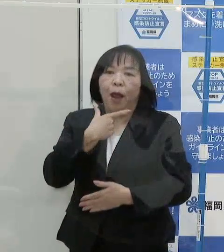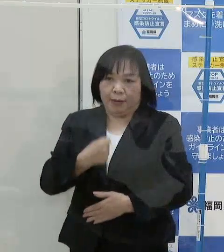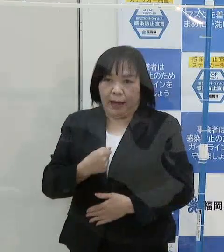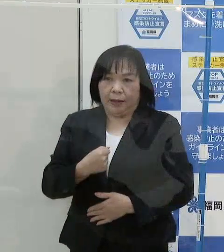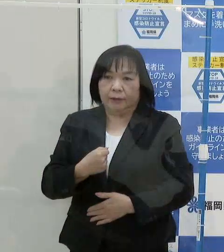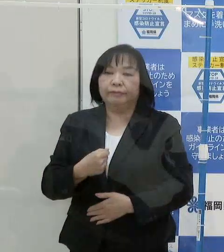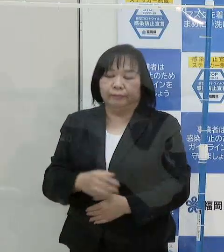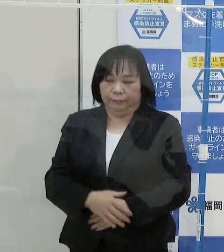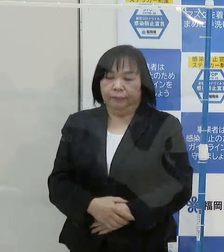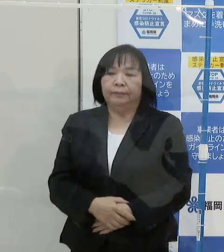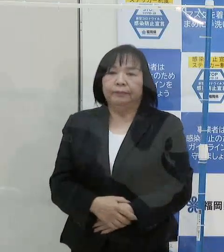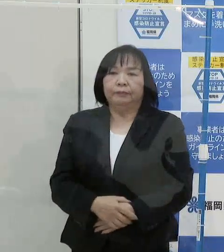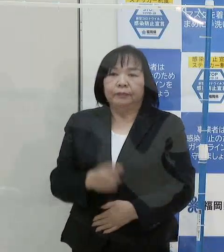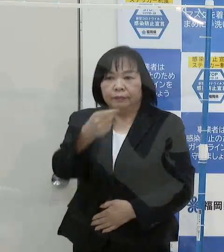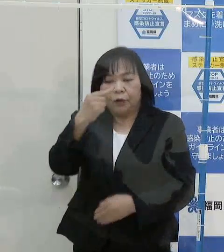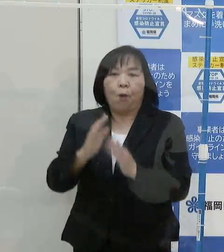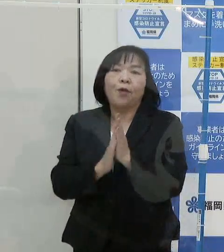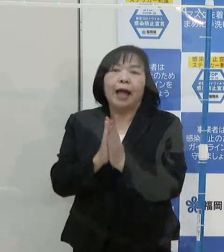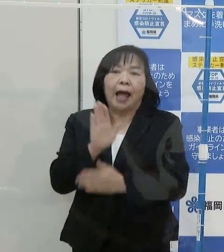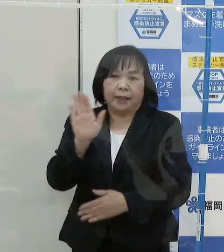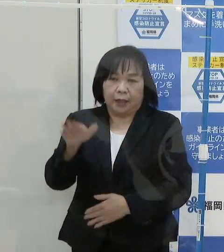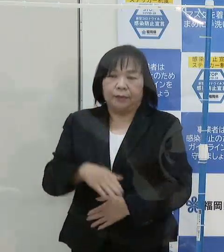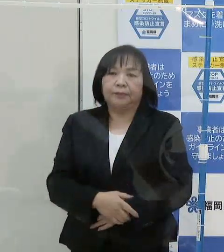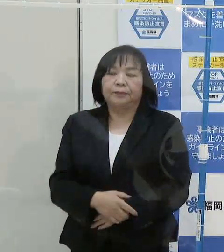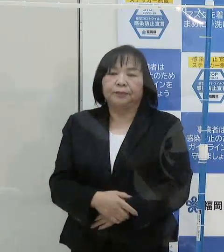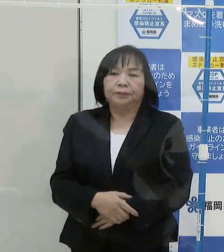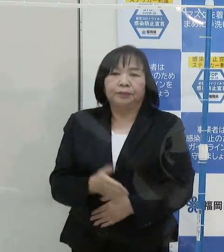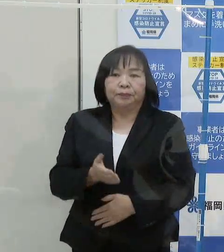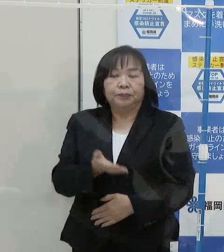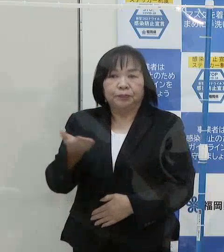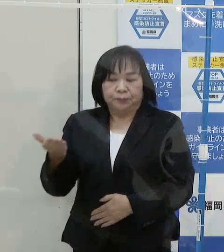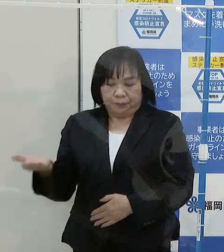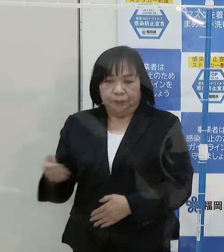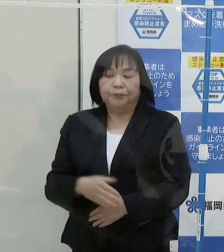のが第一のお願いであります。それから、